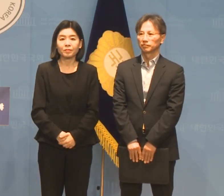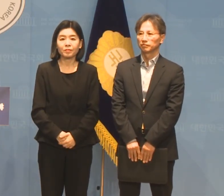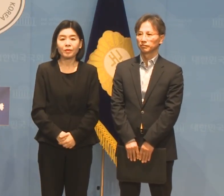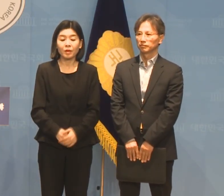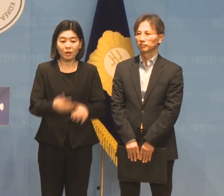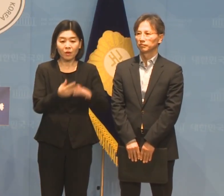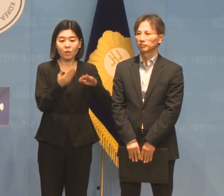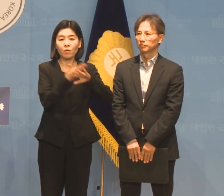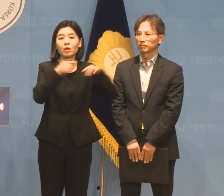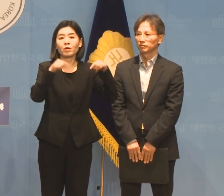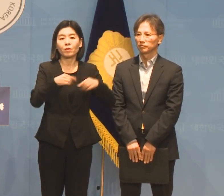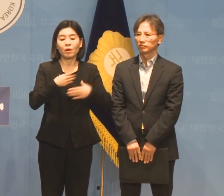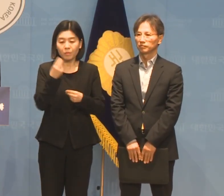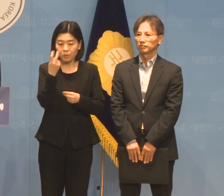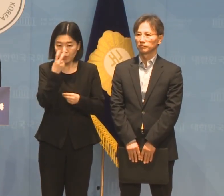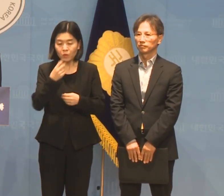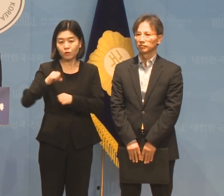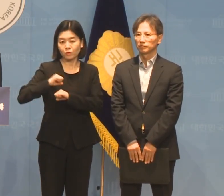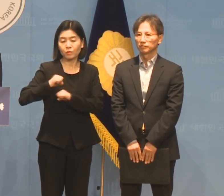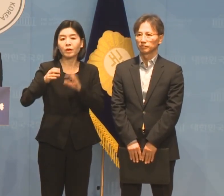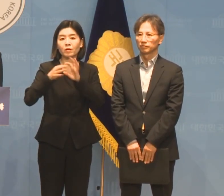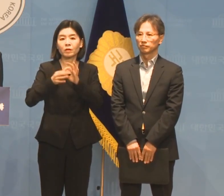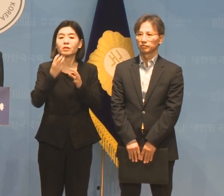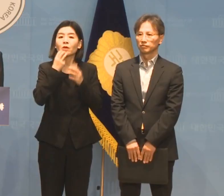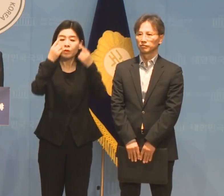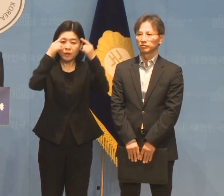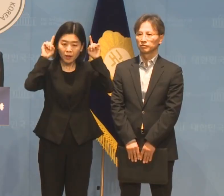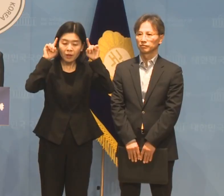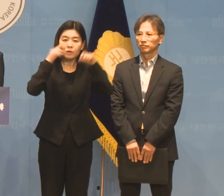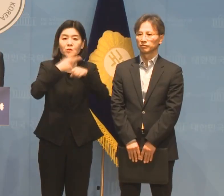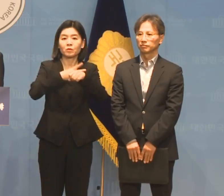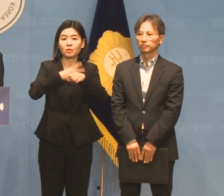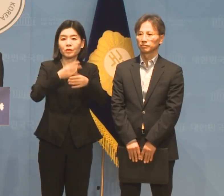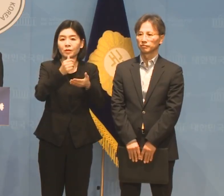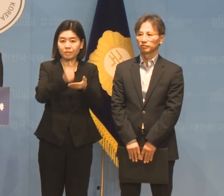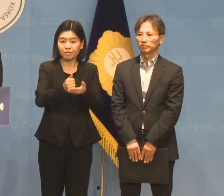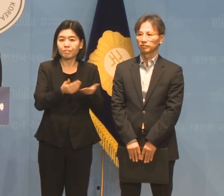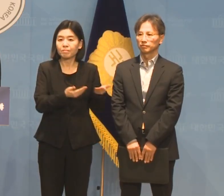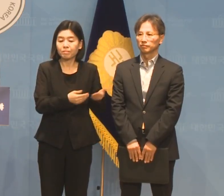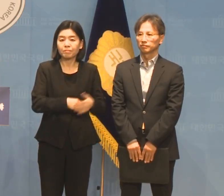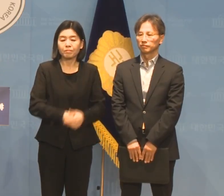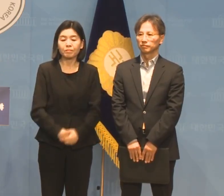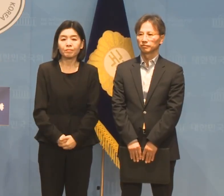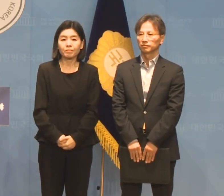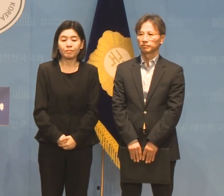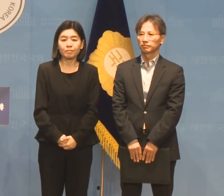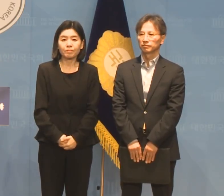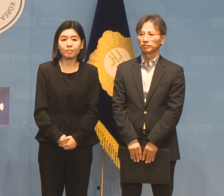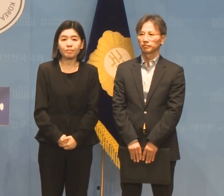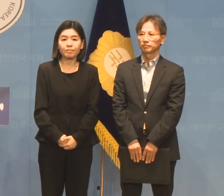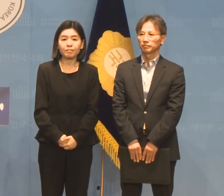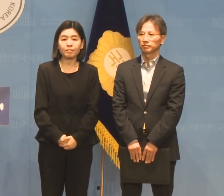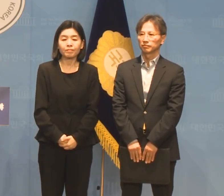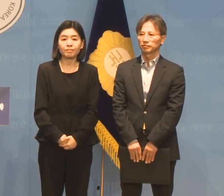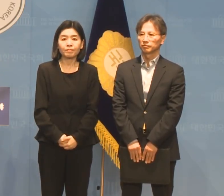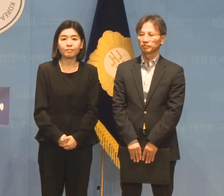외교, 안보, 국방 분야를 맡고 계신 서울대학교 이정철 교수님입니다. 네, 고맙습니다.